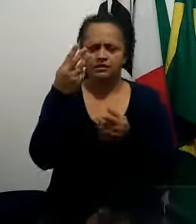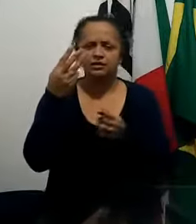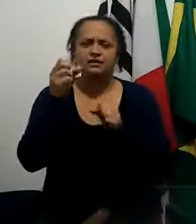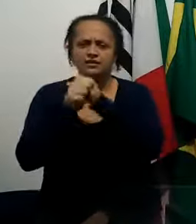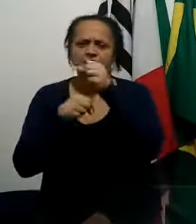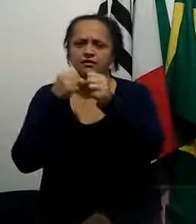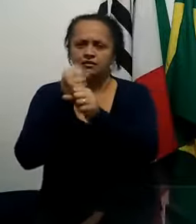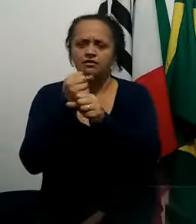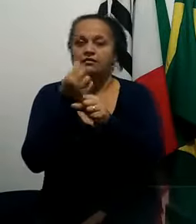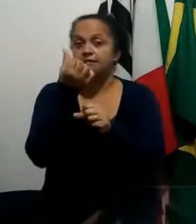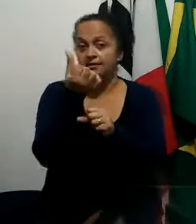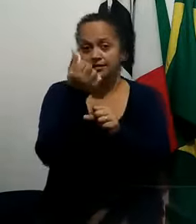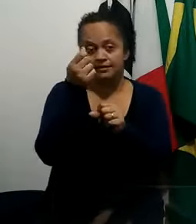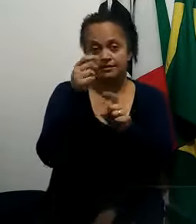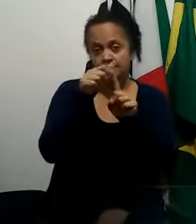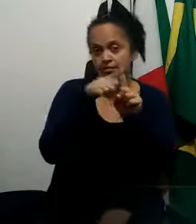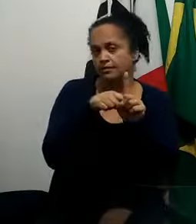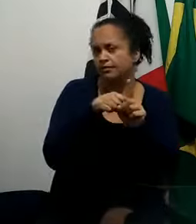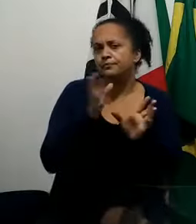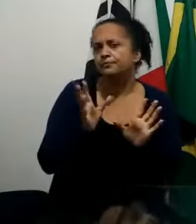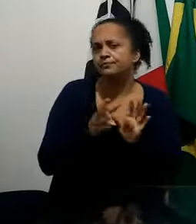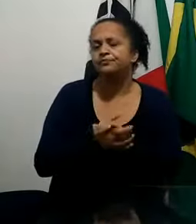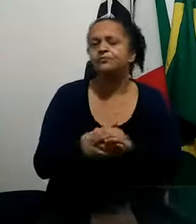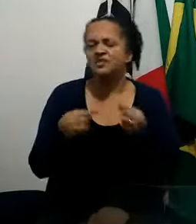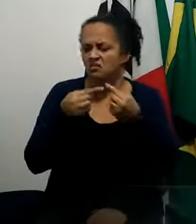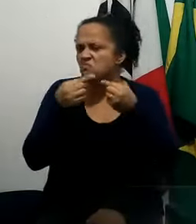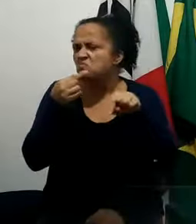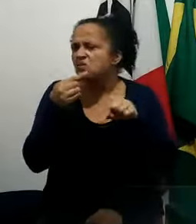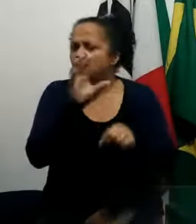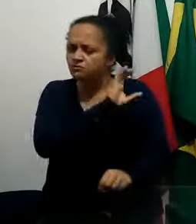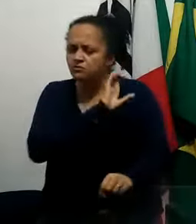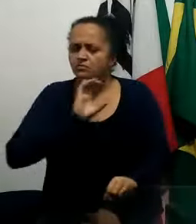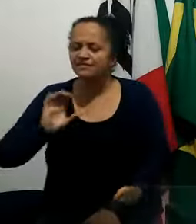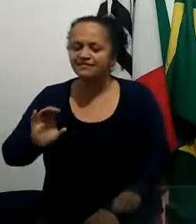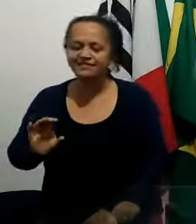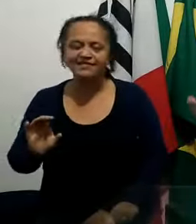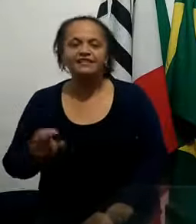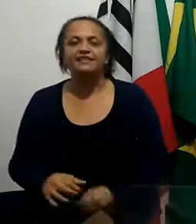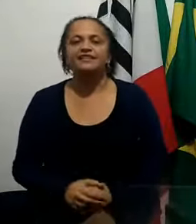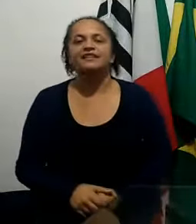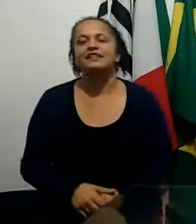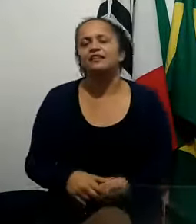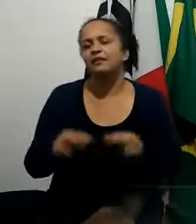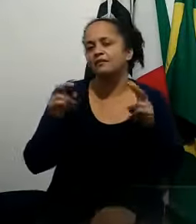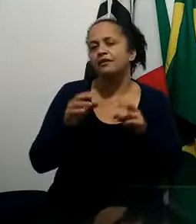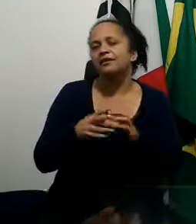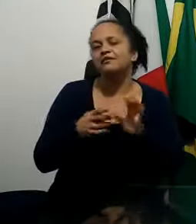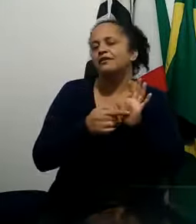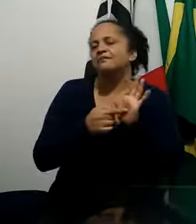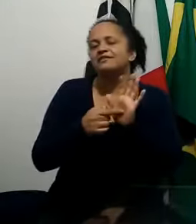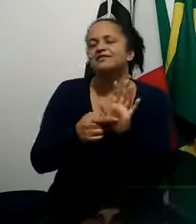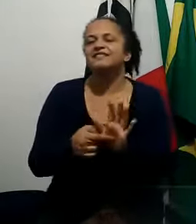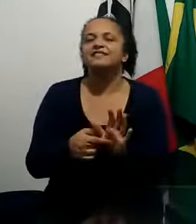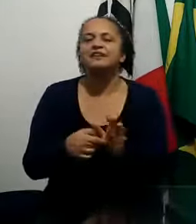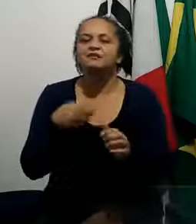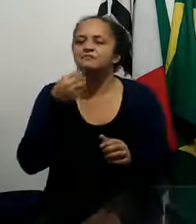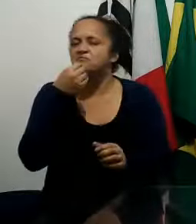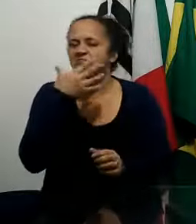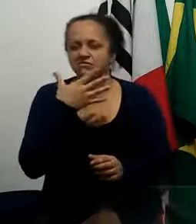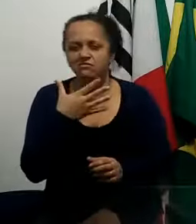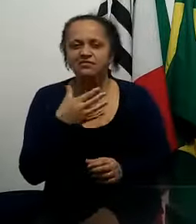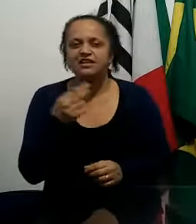anticristo aparentemente vai trazer uma melhora econômica no mundo, né? Vai trazer uma